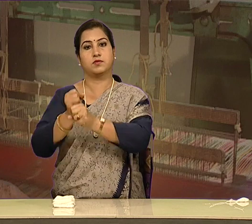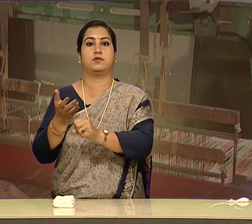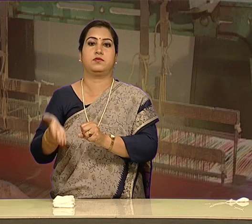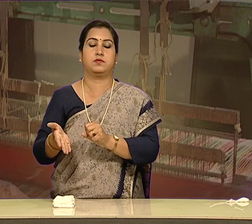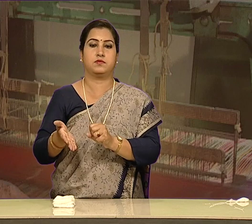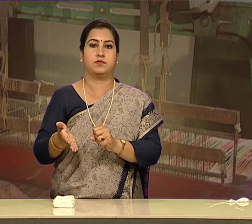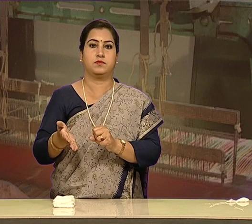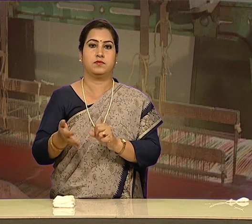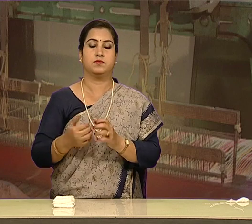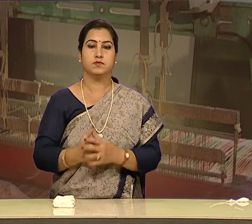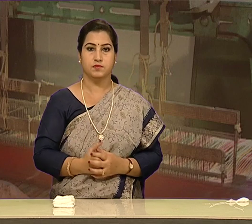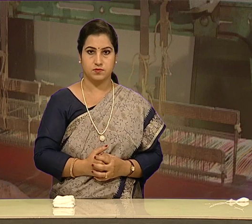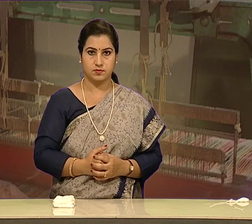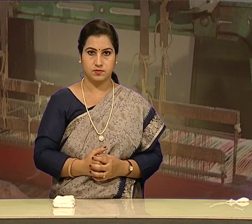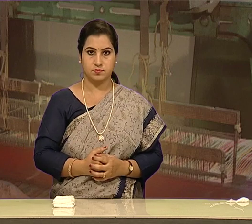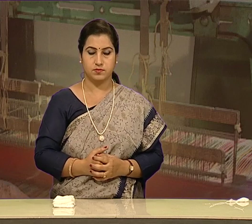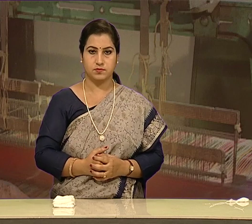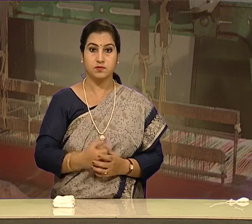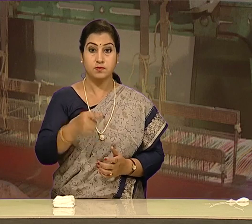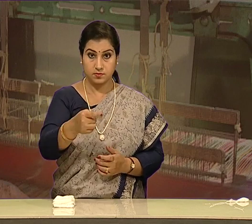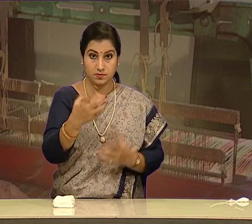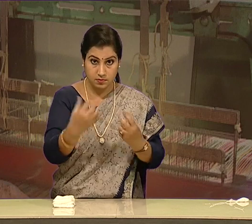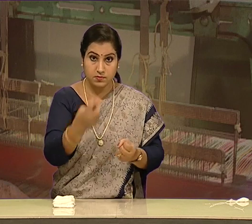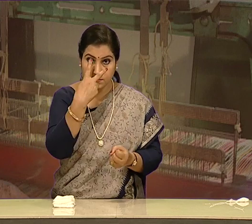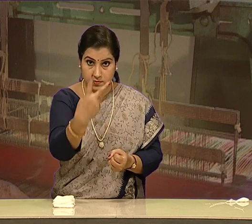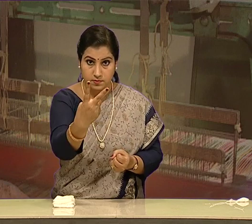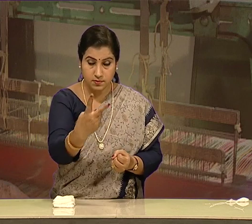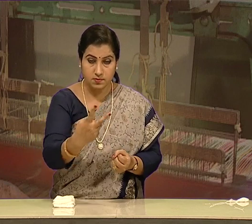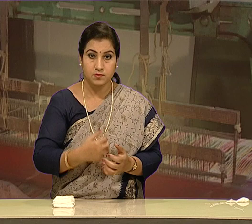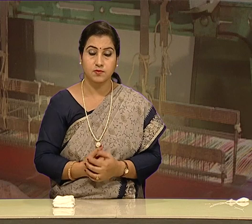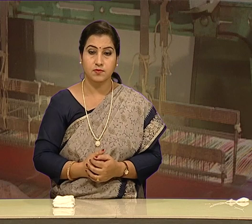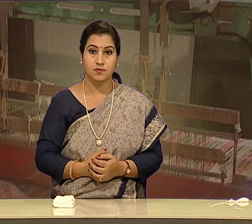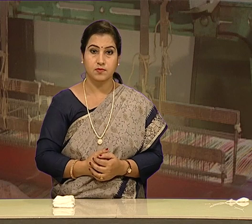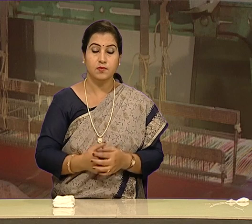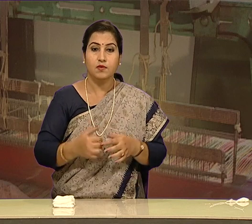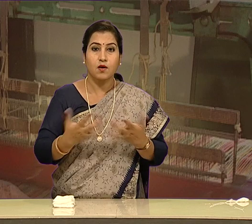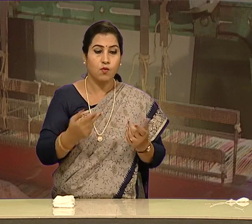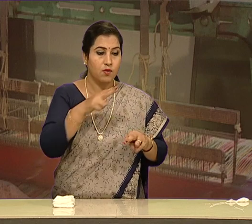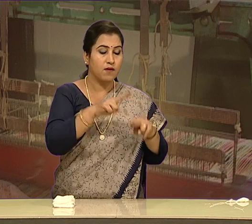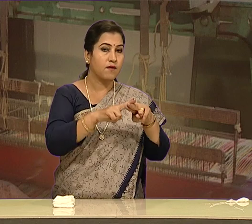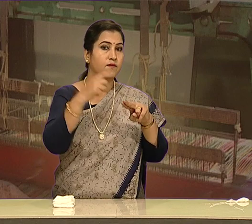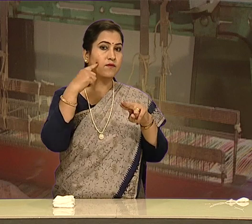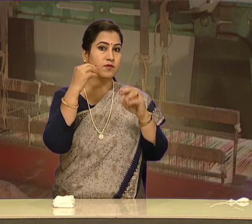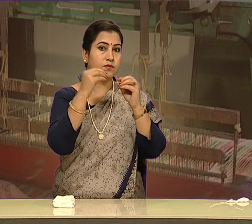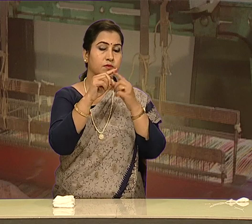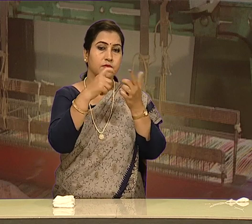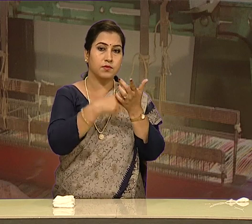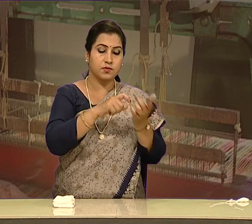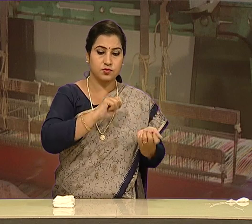जाएगा। क्या आप देखना चाहेंगे कि किसी भी तंतु से तागे कैसे बनाए